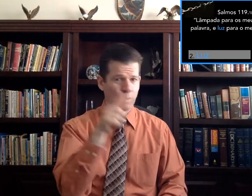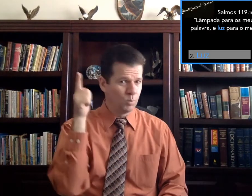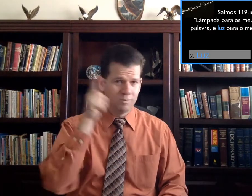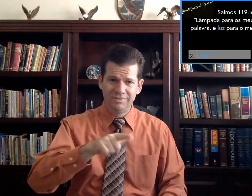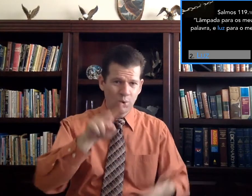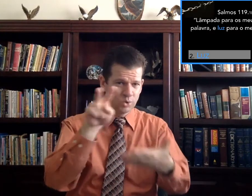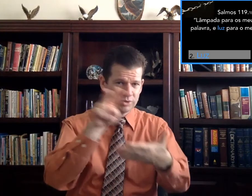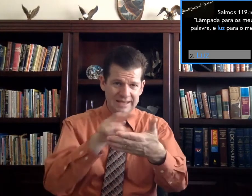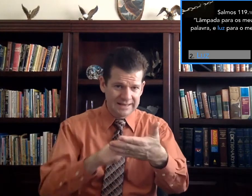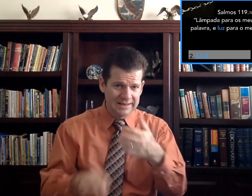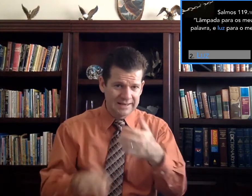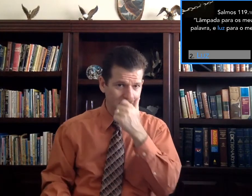Não consegue ler?